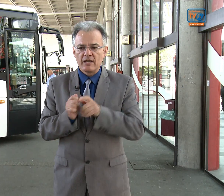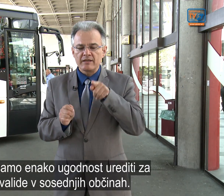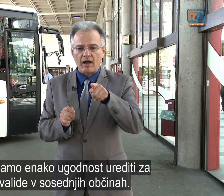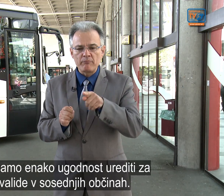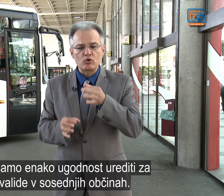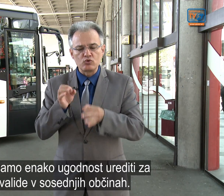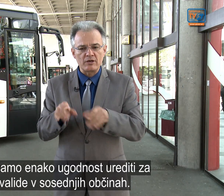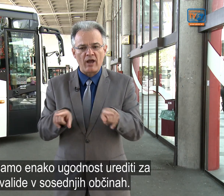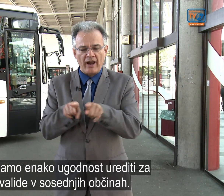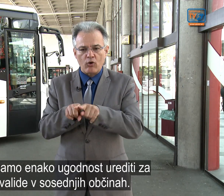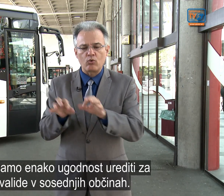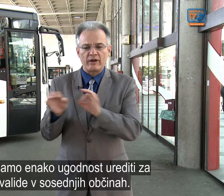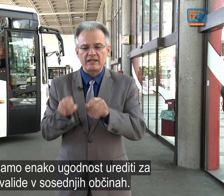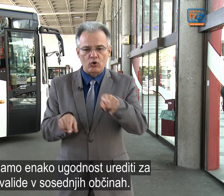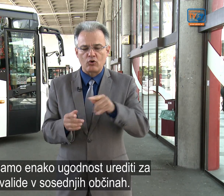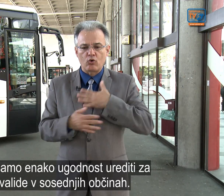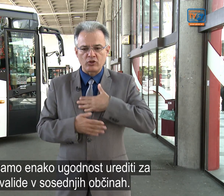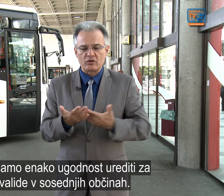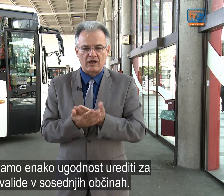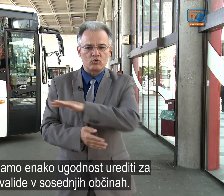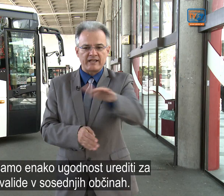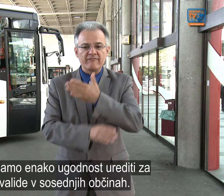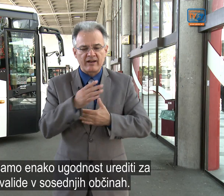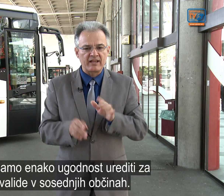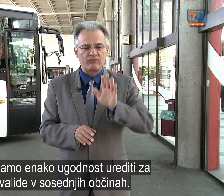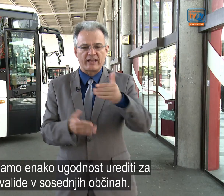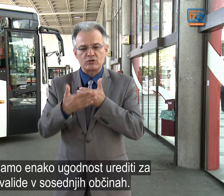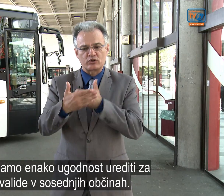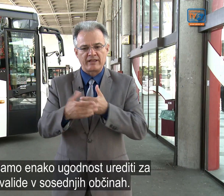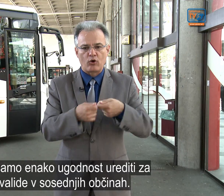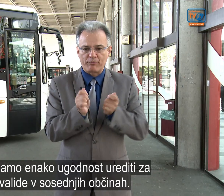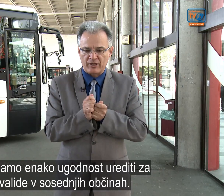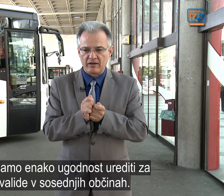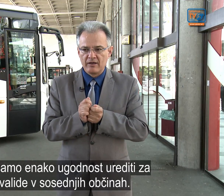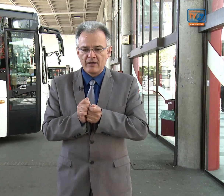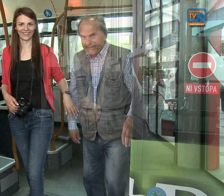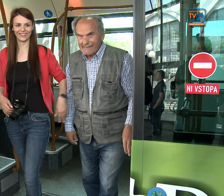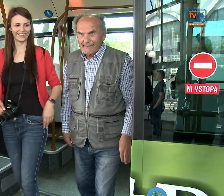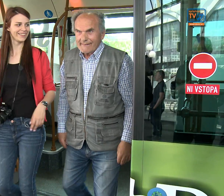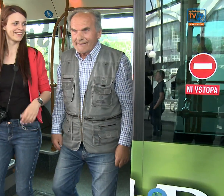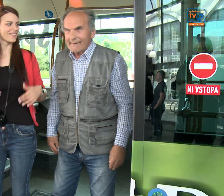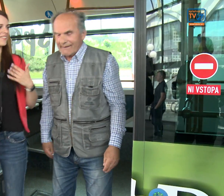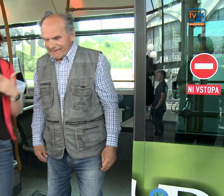občinami in tam poskusimo enako urediti to ugodnost za vse invalide v teh sosednjih občinah.